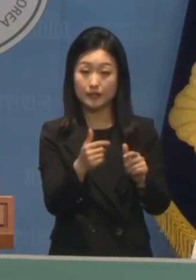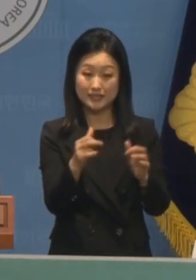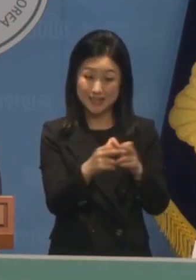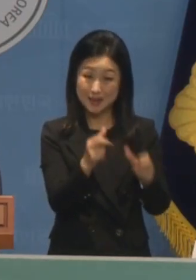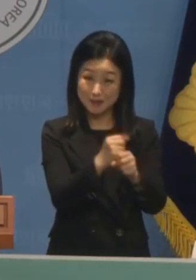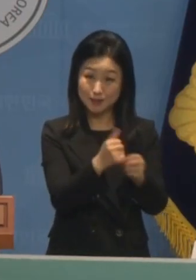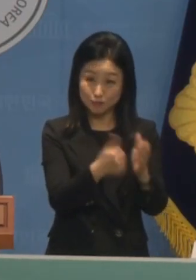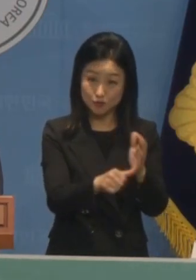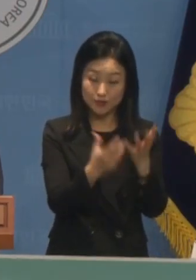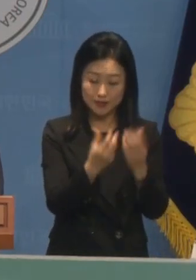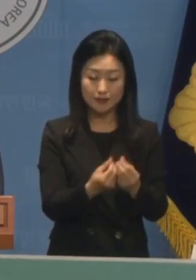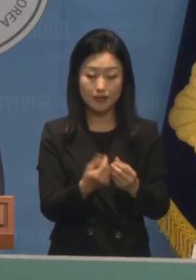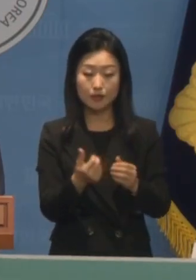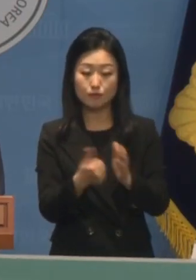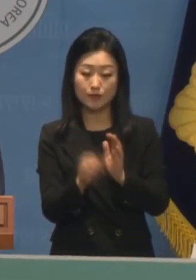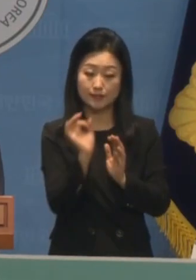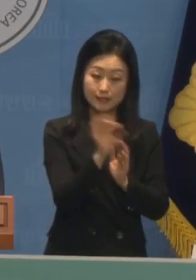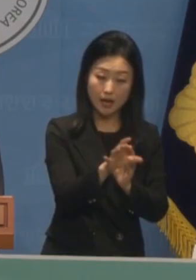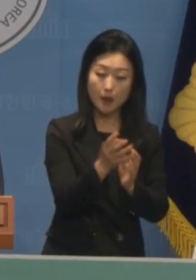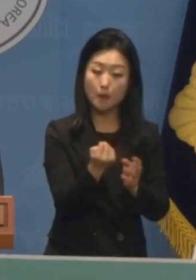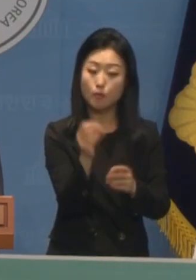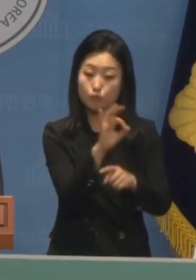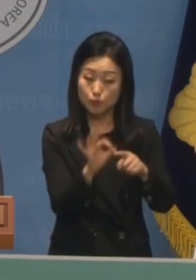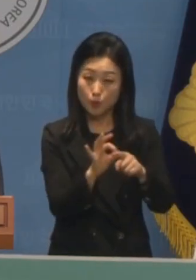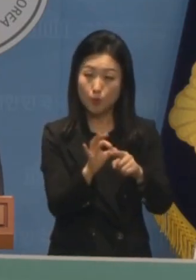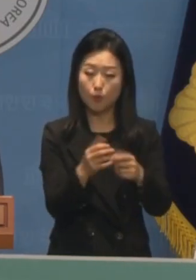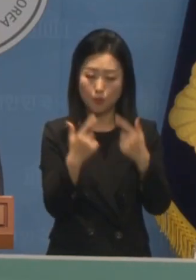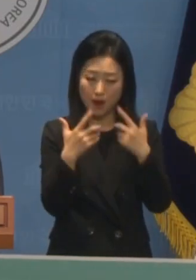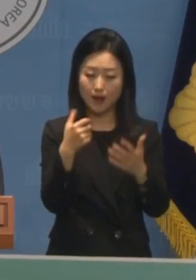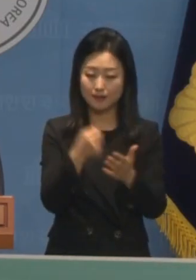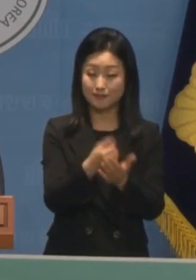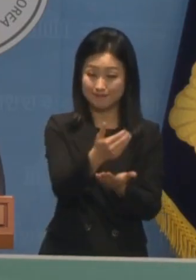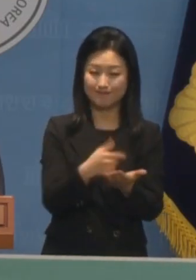함으로써 실효성을 높일 수 있는 장치를 마련했습니다.